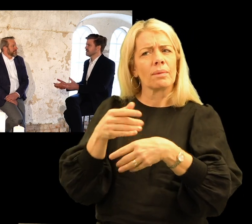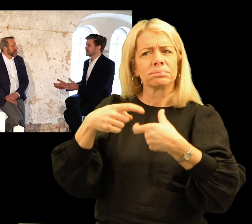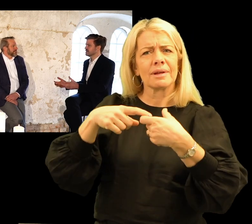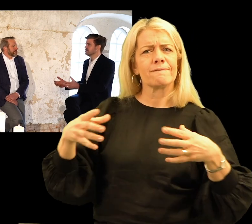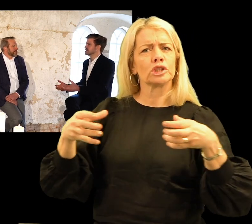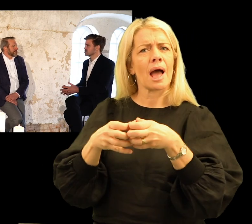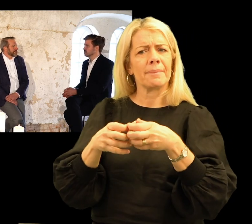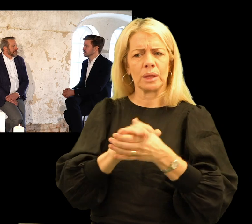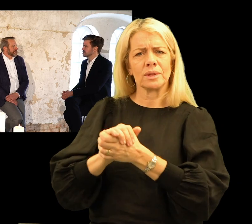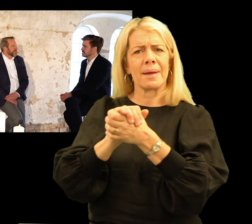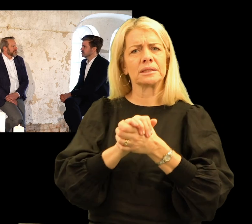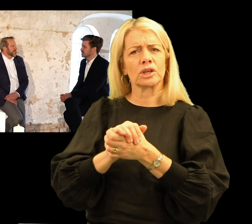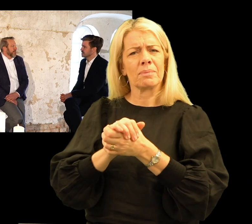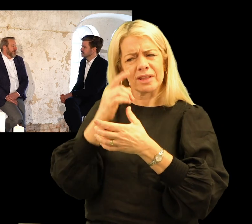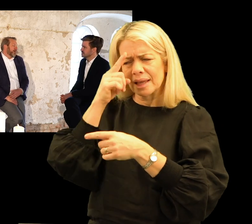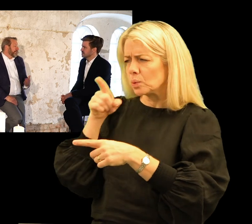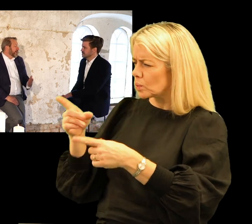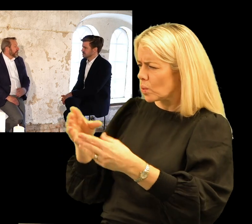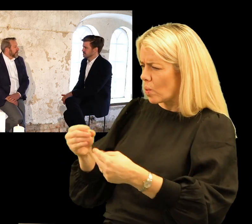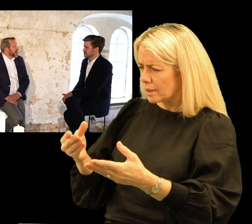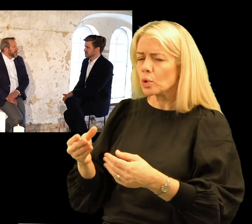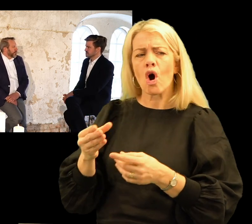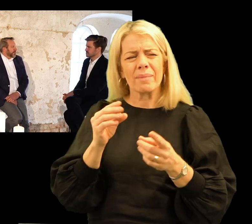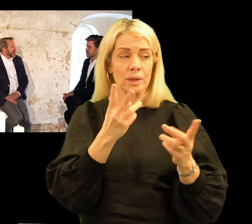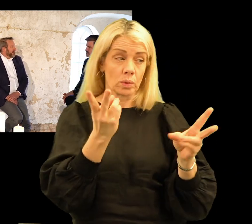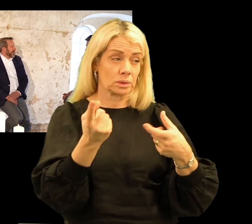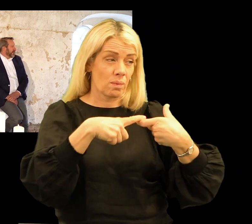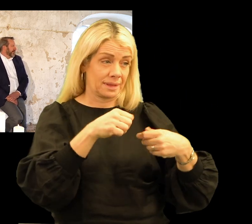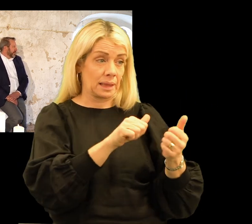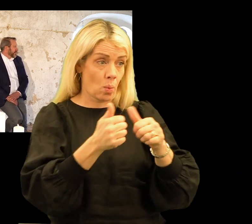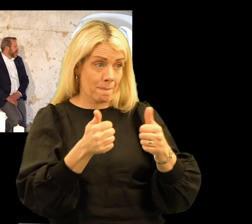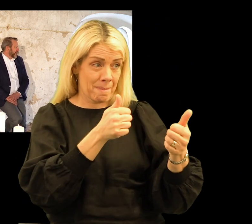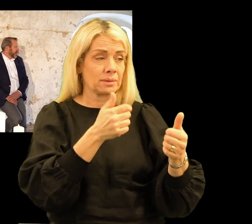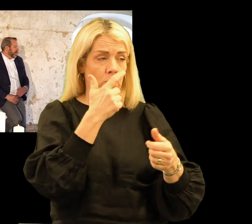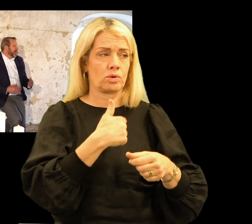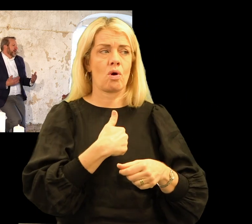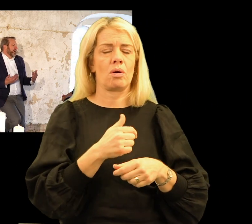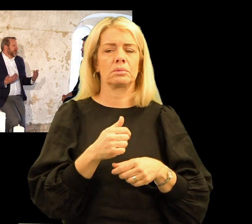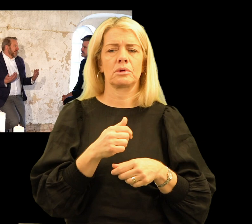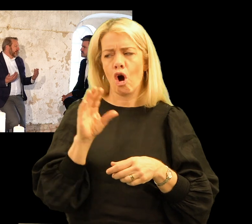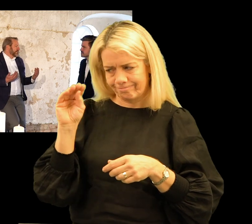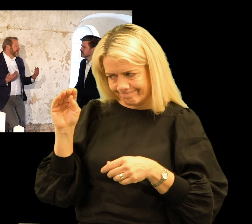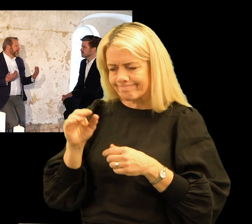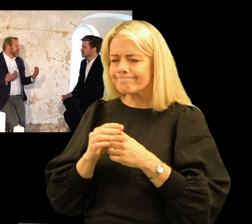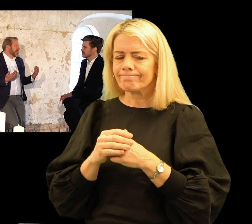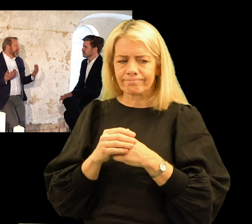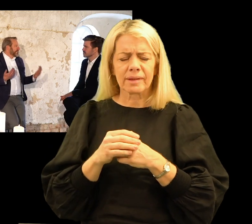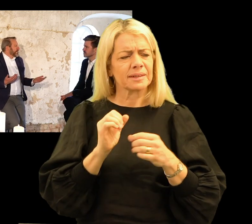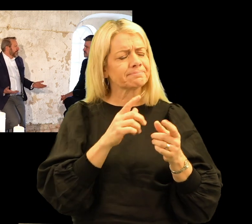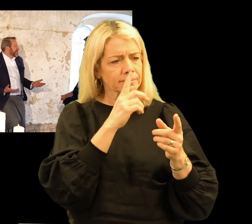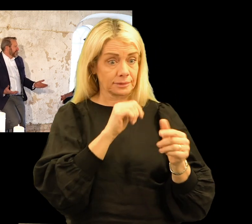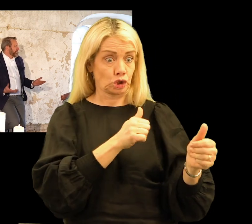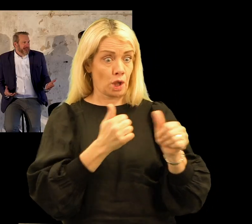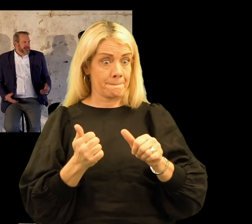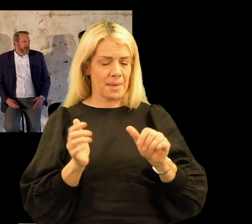hela församlingen, till gemenskapen? Ja, men det knyter kanske till dopet väldigt tydligt också, tänker jag. Att vi